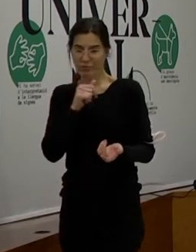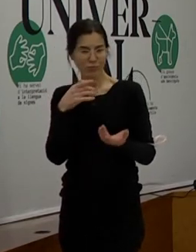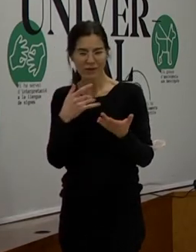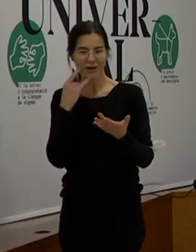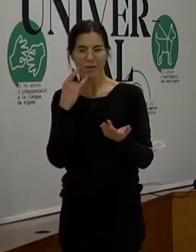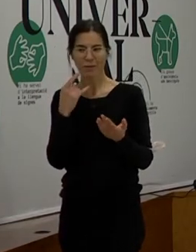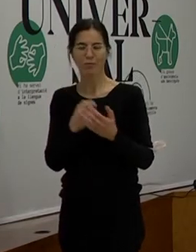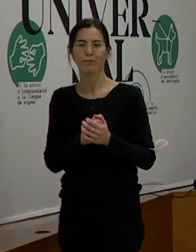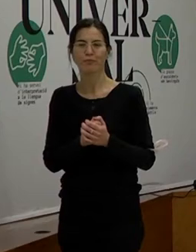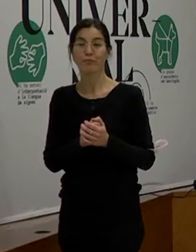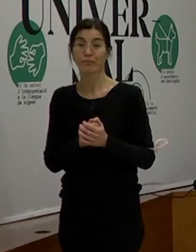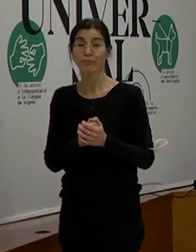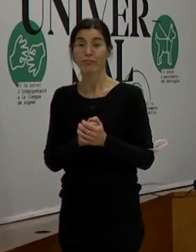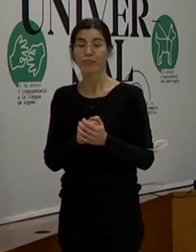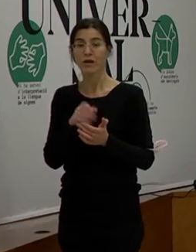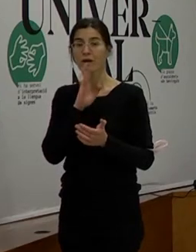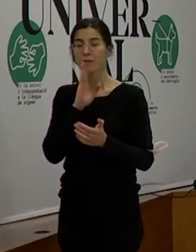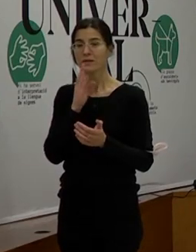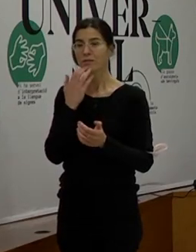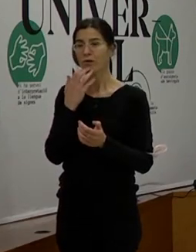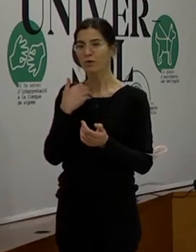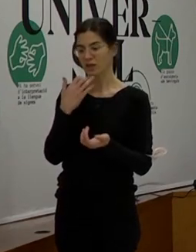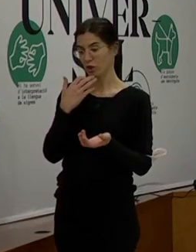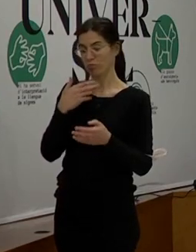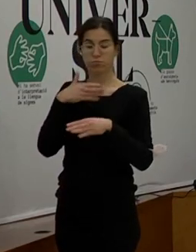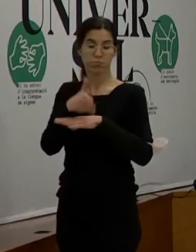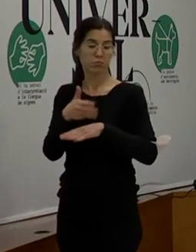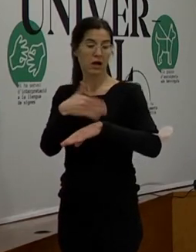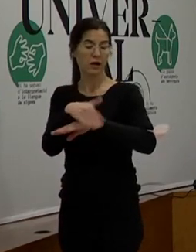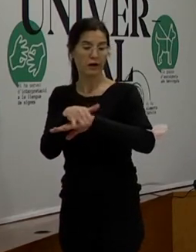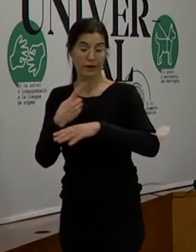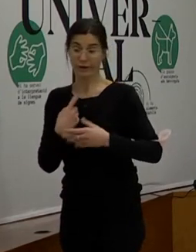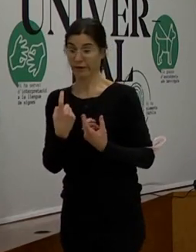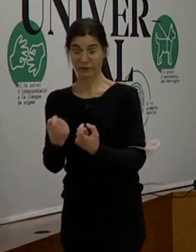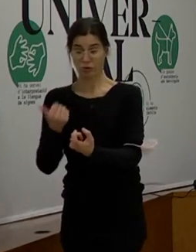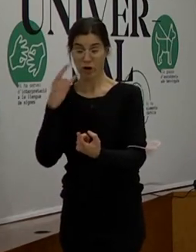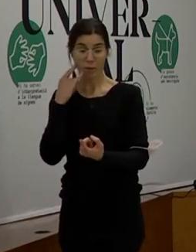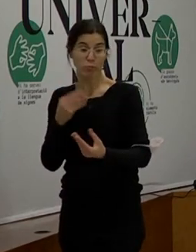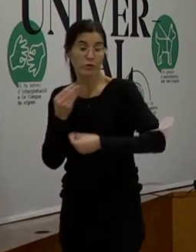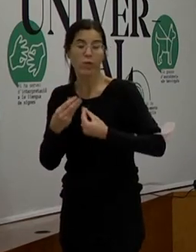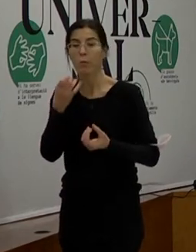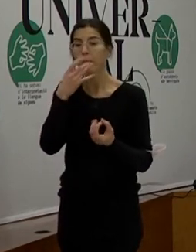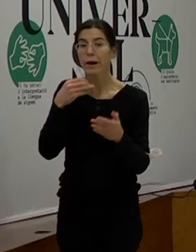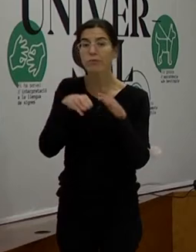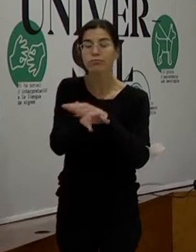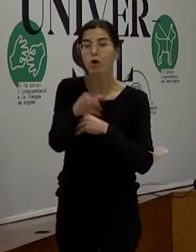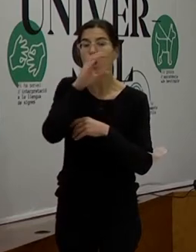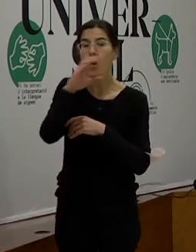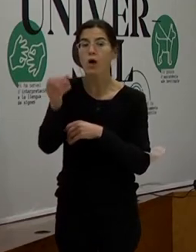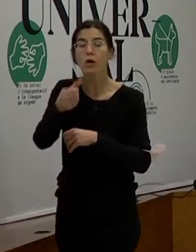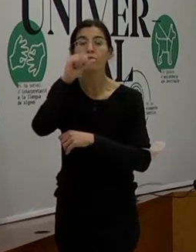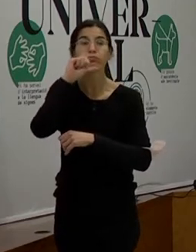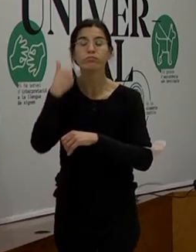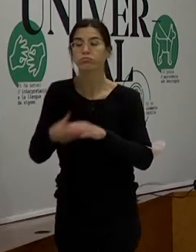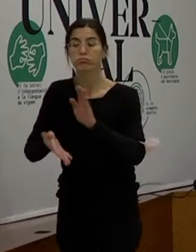Llavors, què passa? Si nosaltres, jo vaig pel carrer i tinc que anar al lavabo, me'n vaig amb un bar, em prenc una Coca-Cola i vaig al